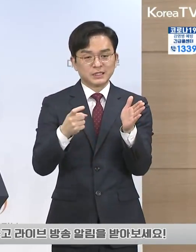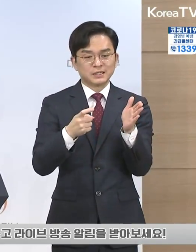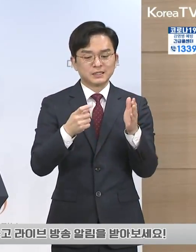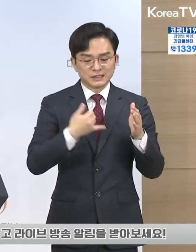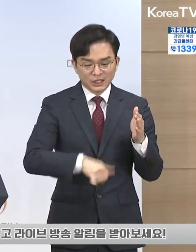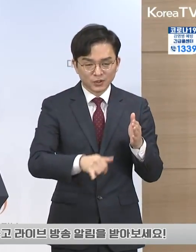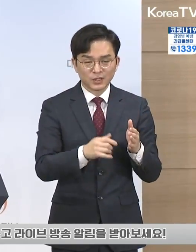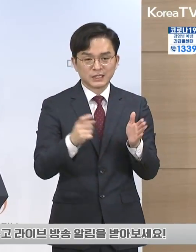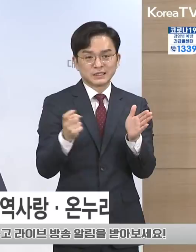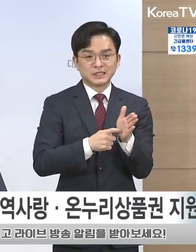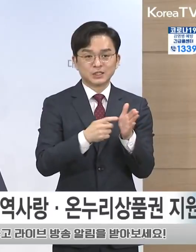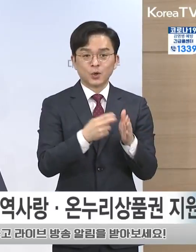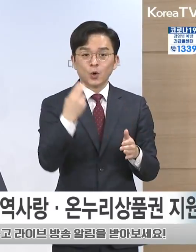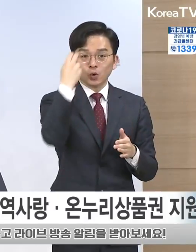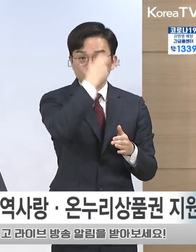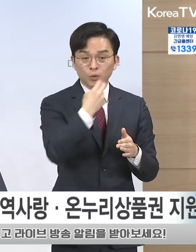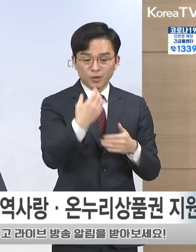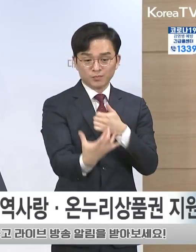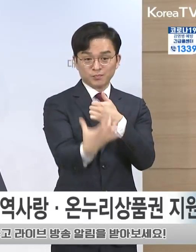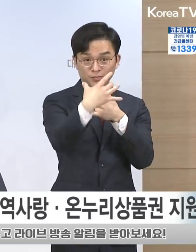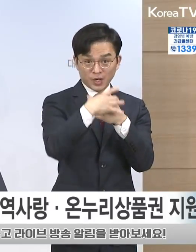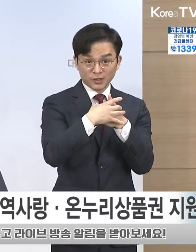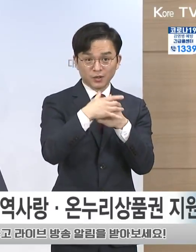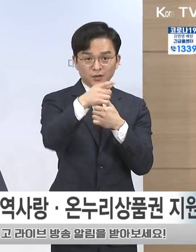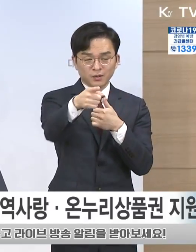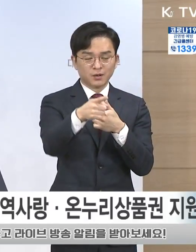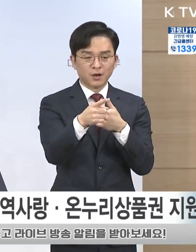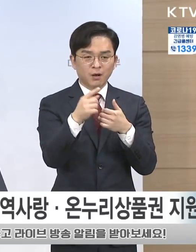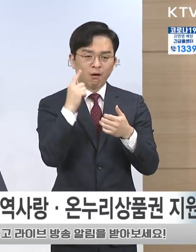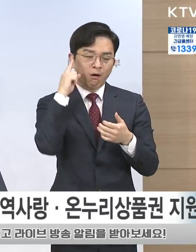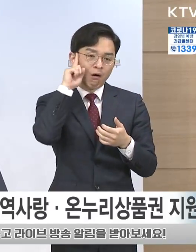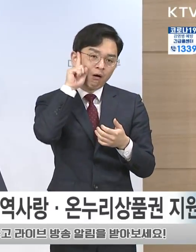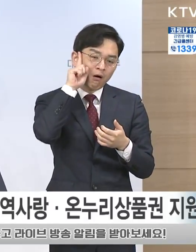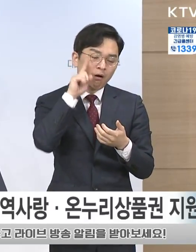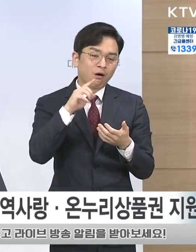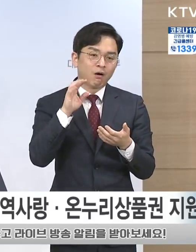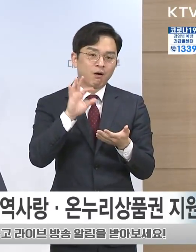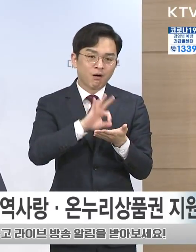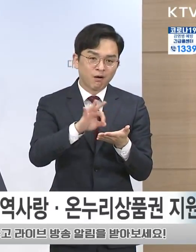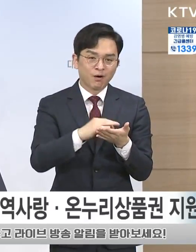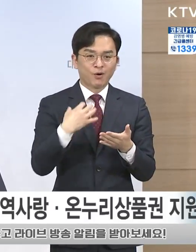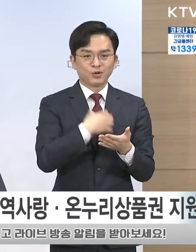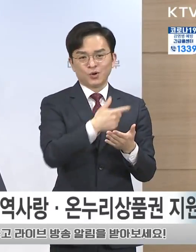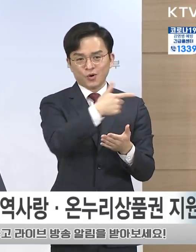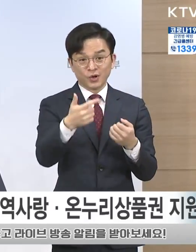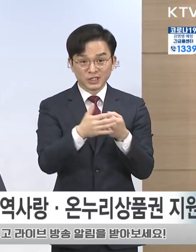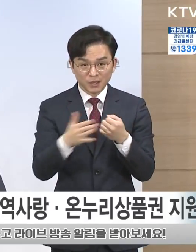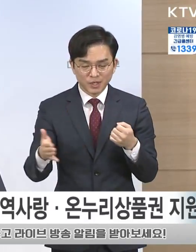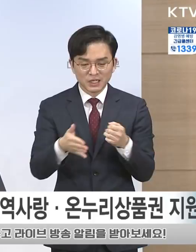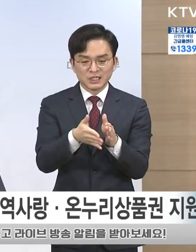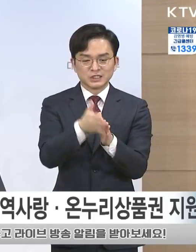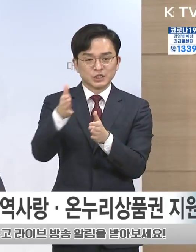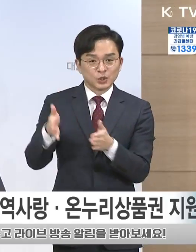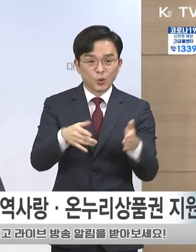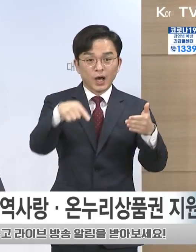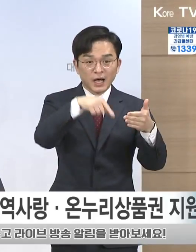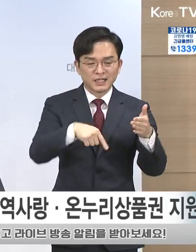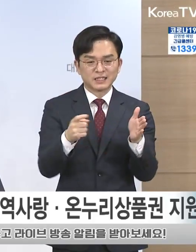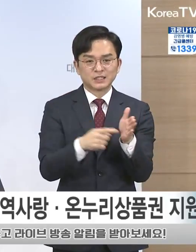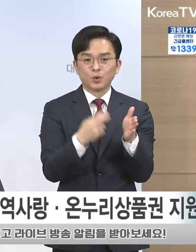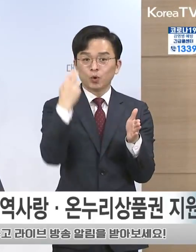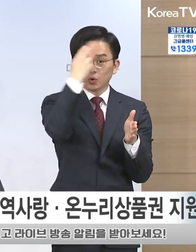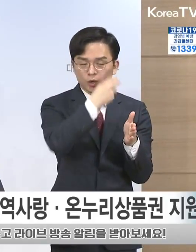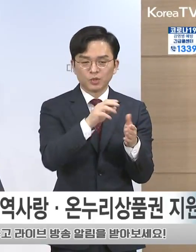어려움이 없도록 시도교육청과 함께 긴급 돌봄 지원센터를 운영하고 학생과